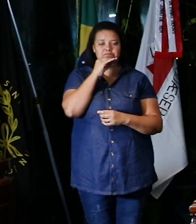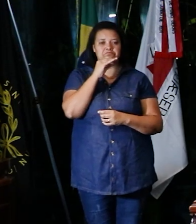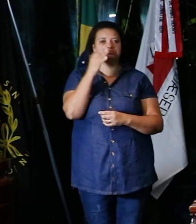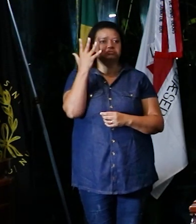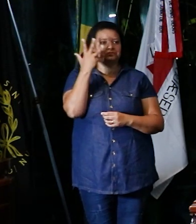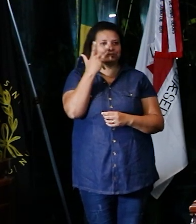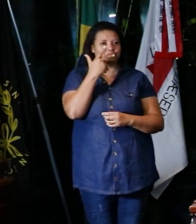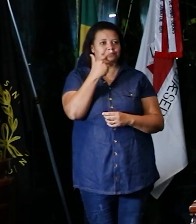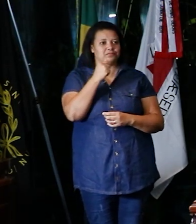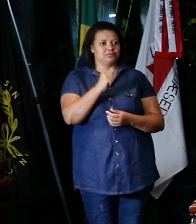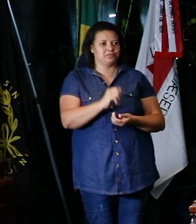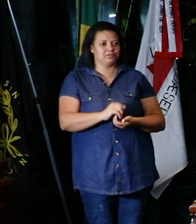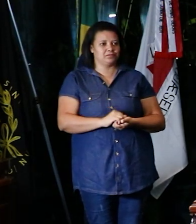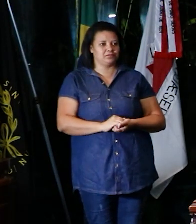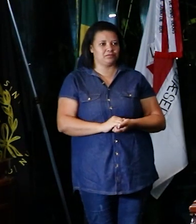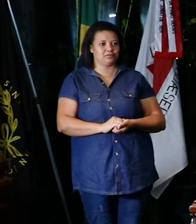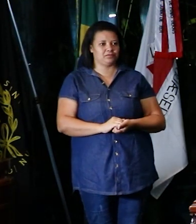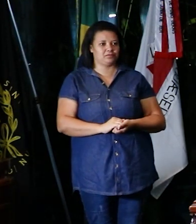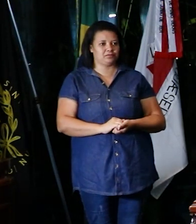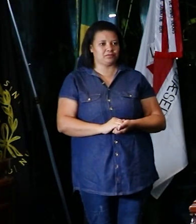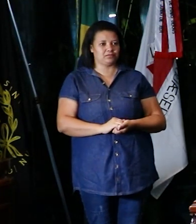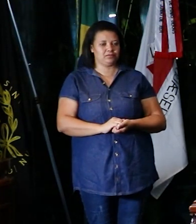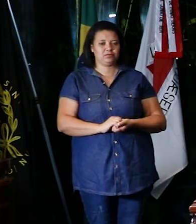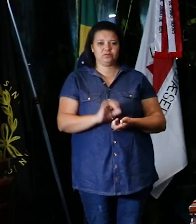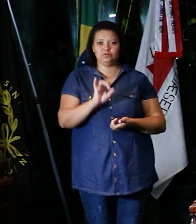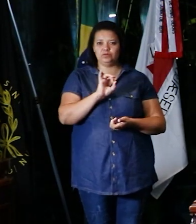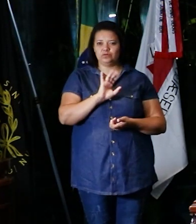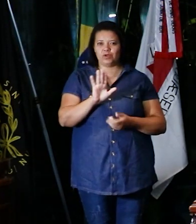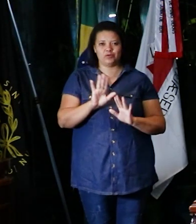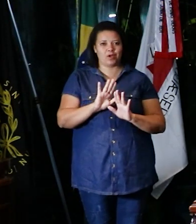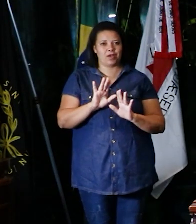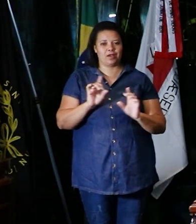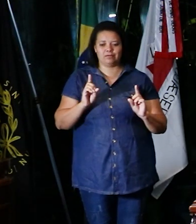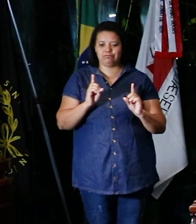né? O máximo, tá bom?